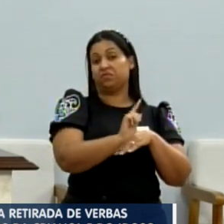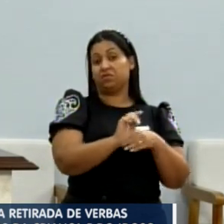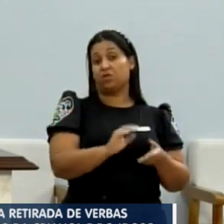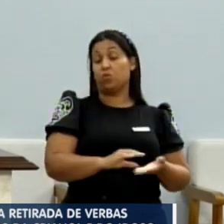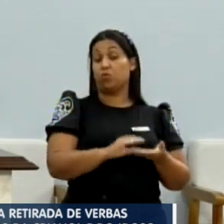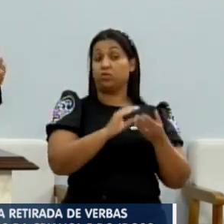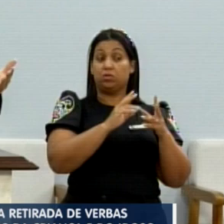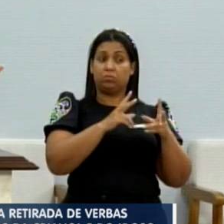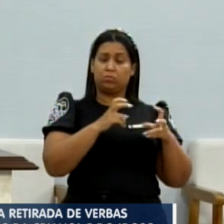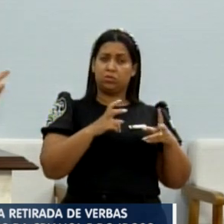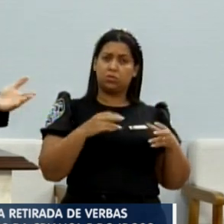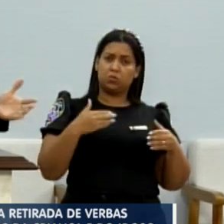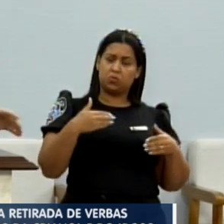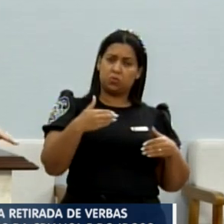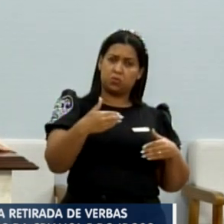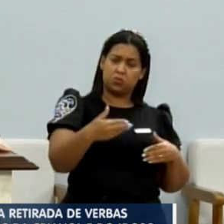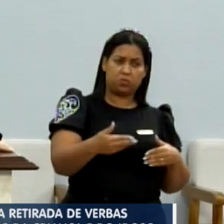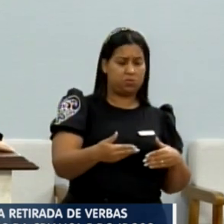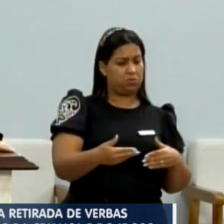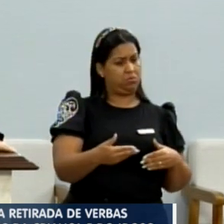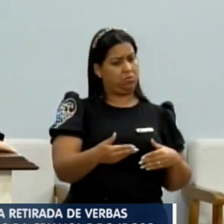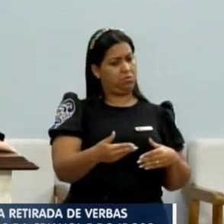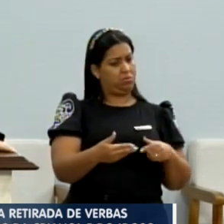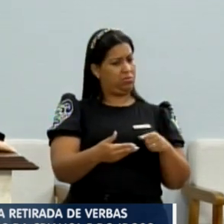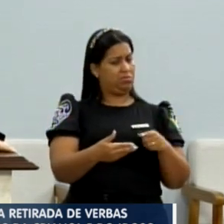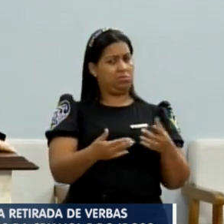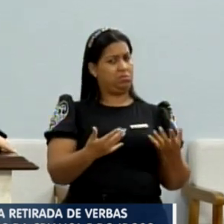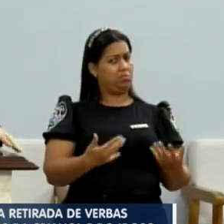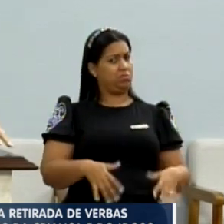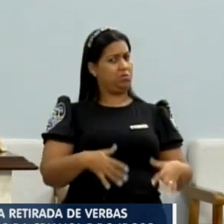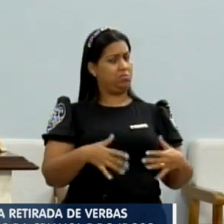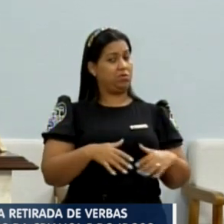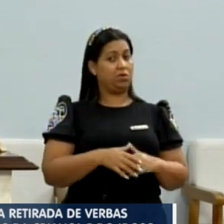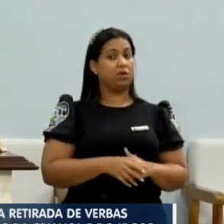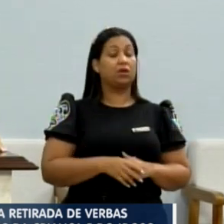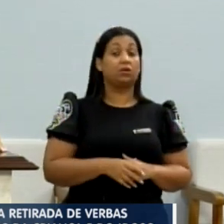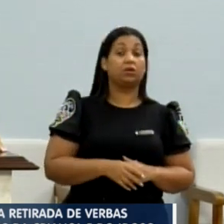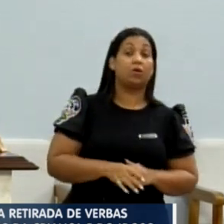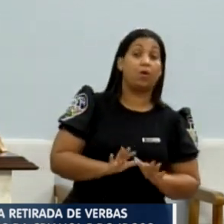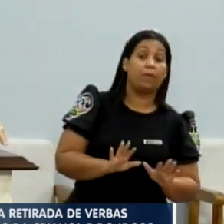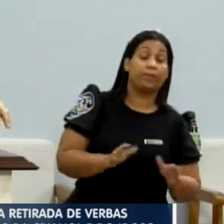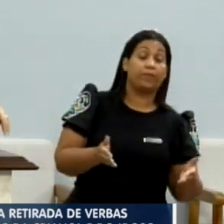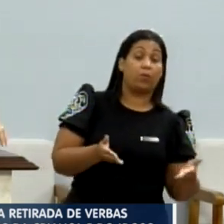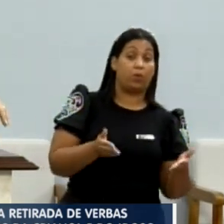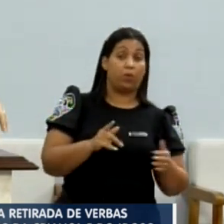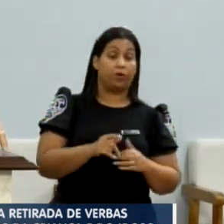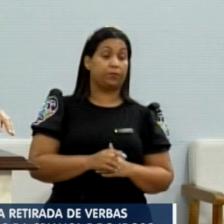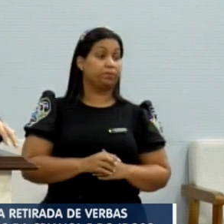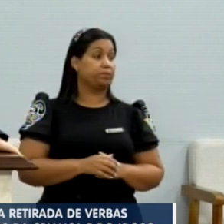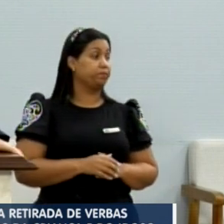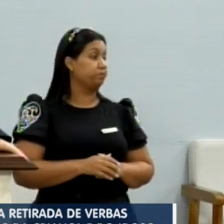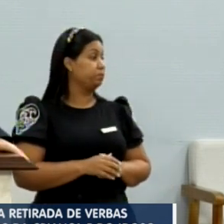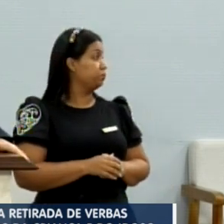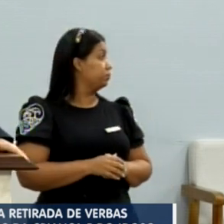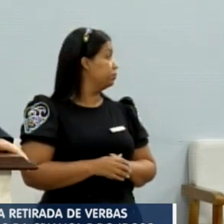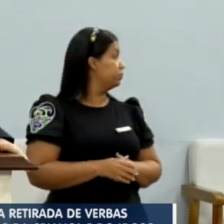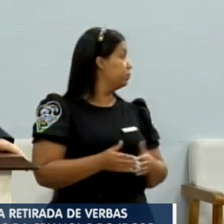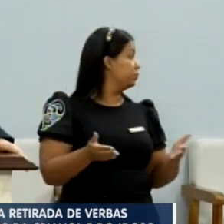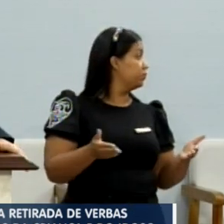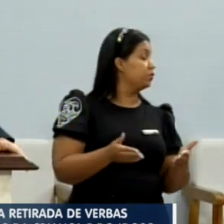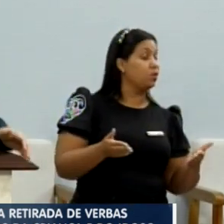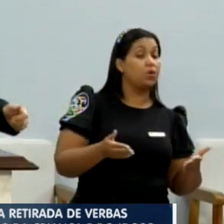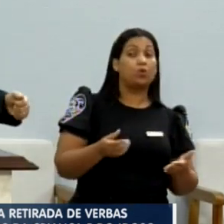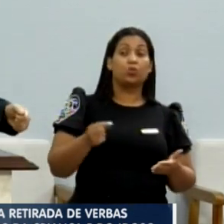eles perceberam isso dias depois quando foram conferir o extrato agora vejam chega na época da destinação